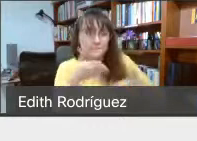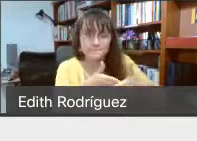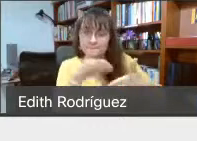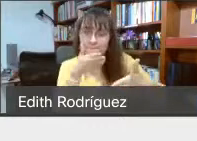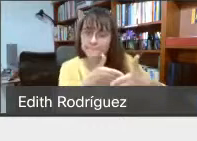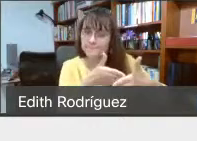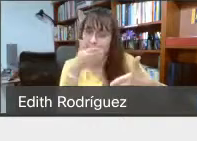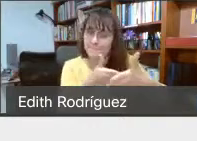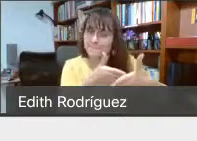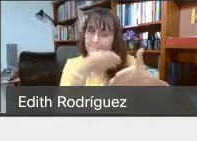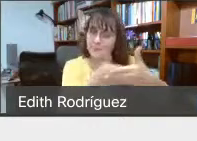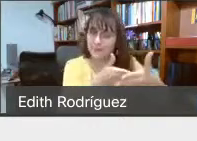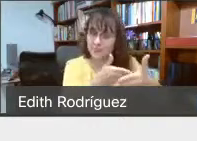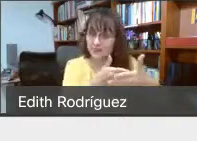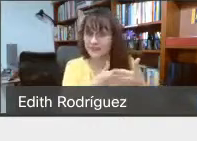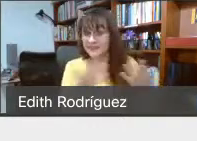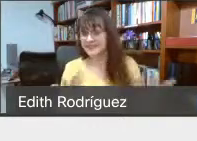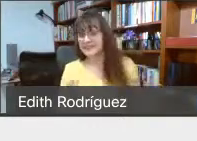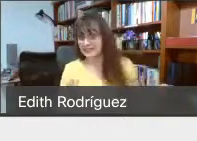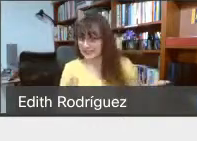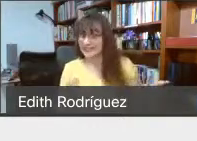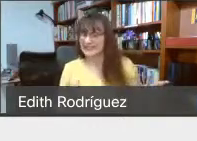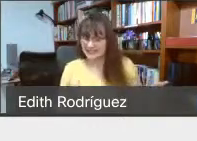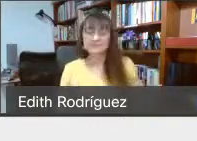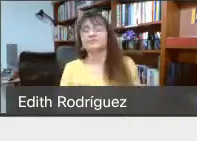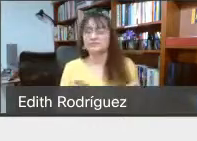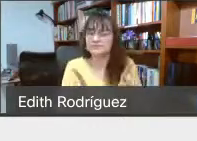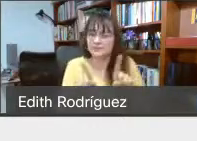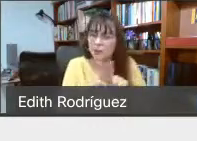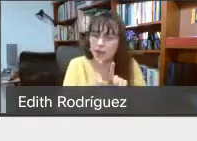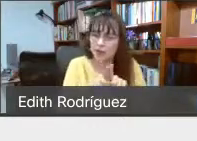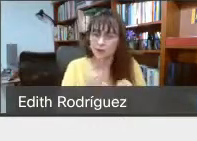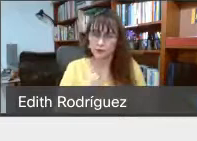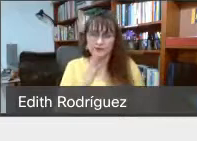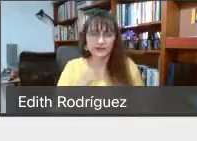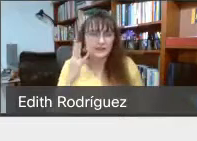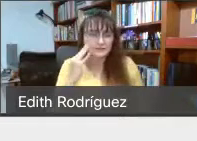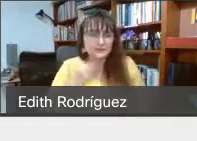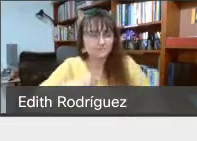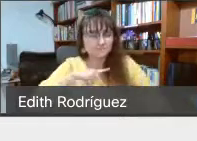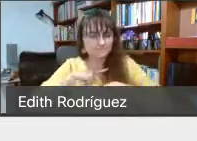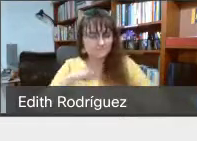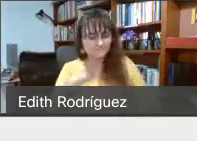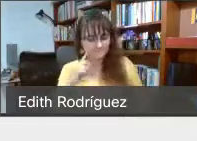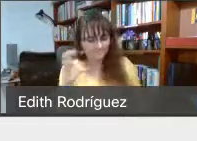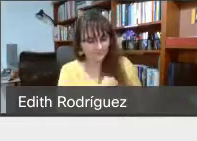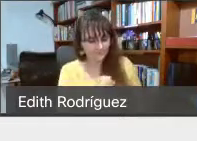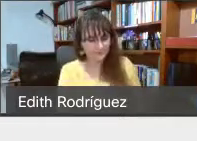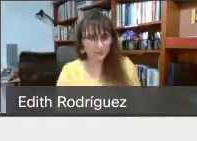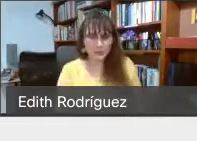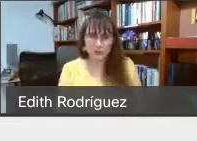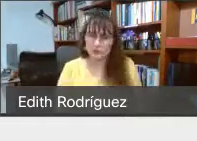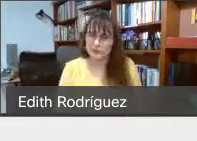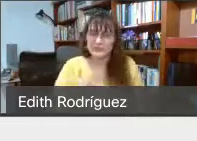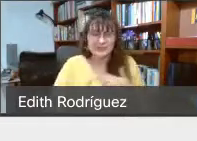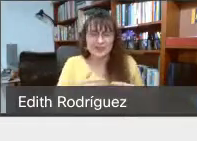digamos, acceder muy bien. Entonces, ciertas limitaciones y por eso era ese referente en cuanto al